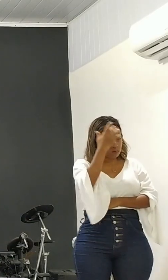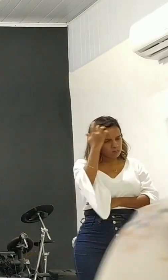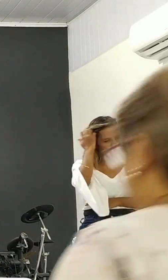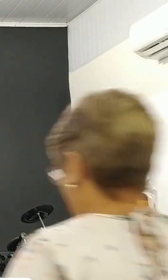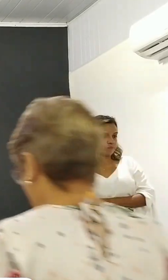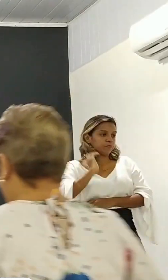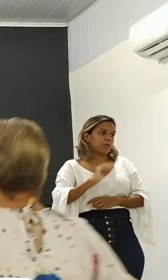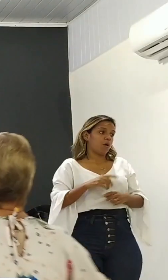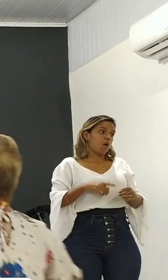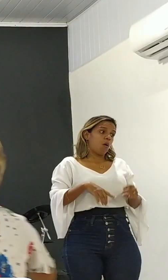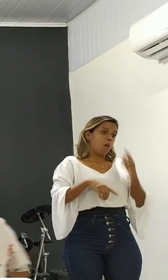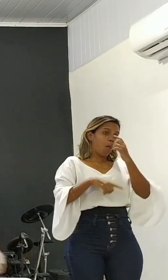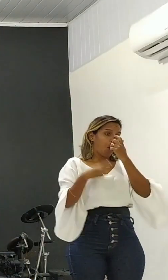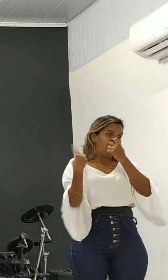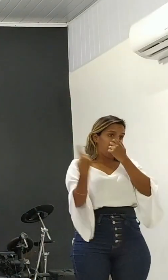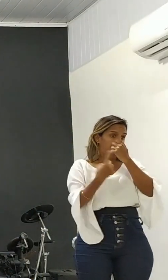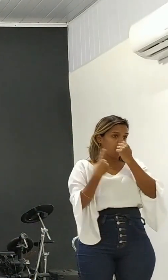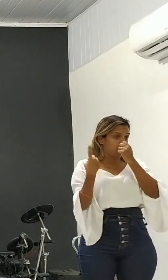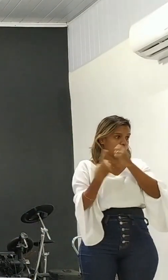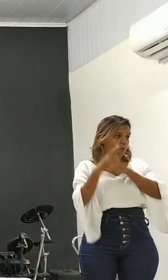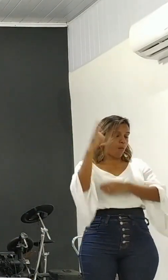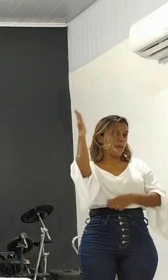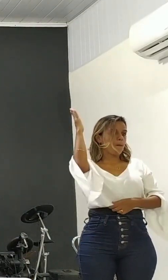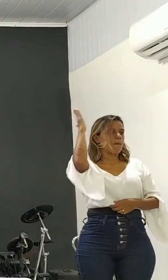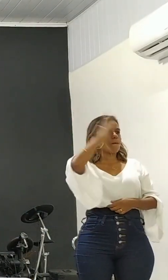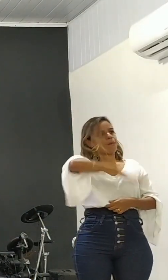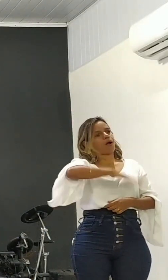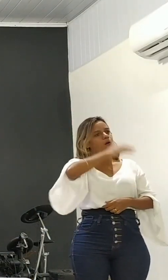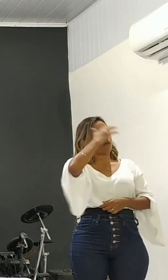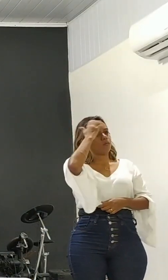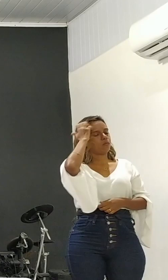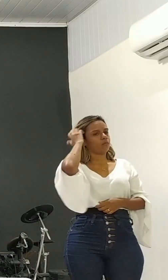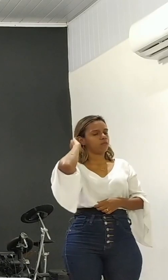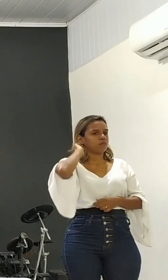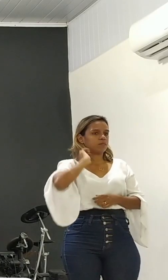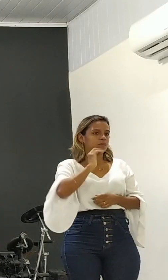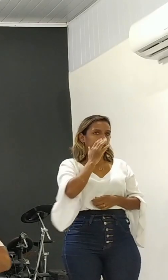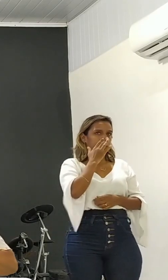a solidão é um mal que está agora